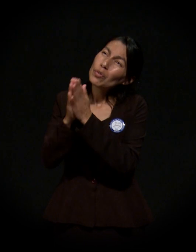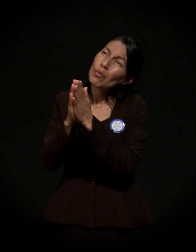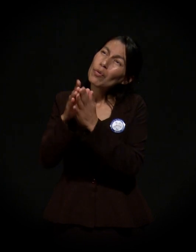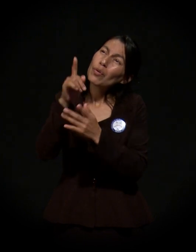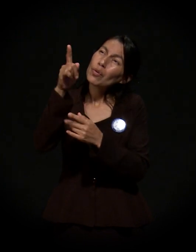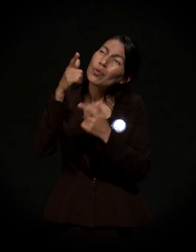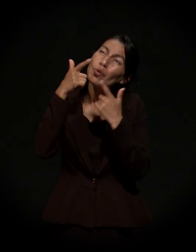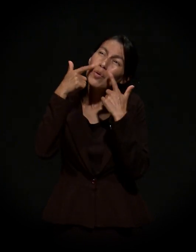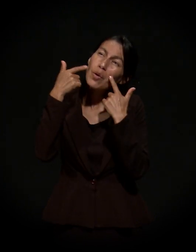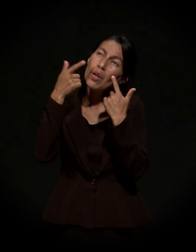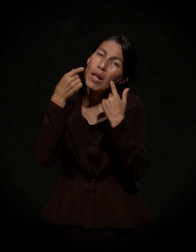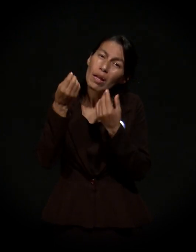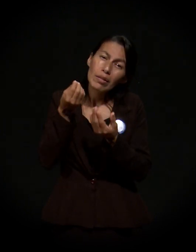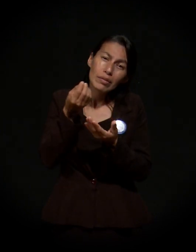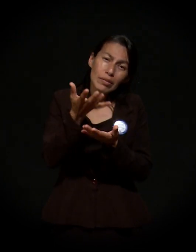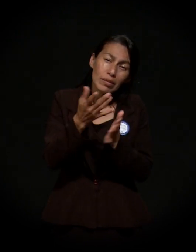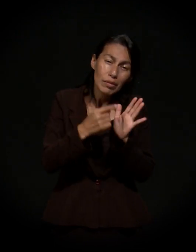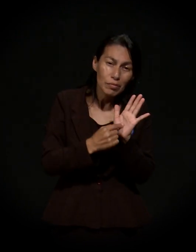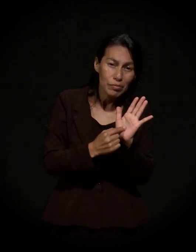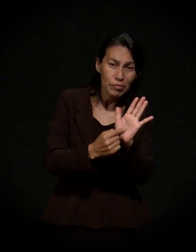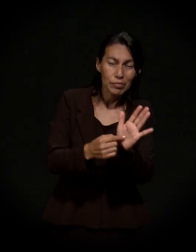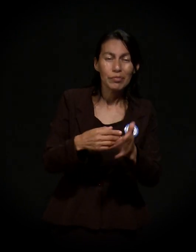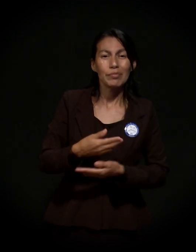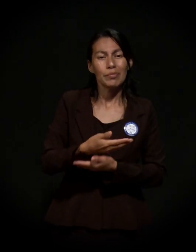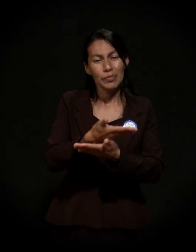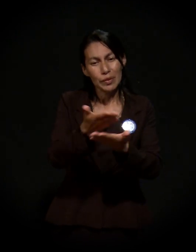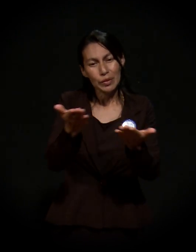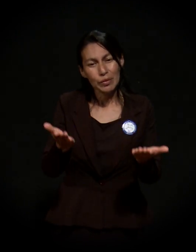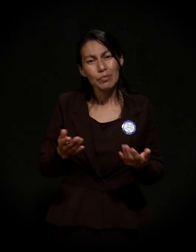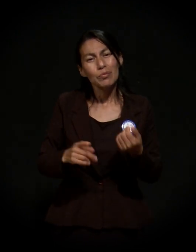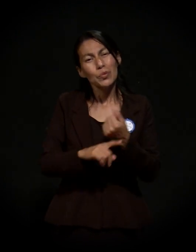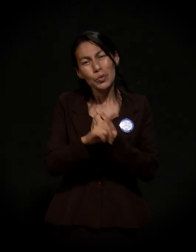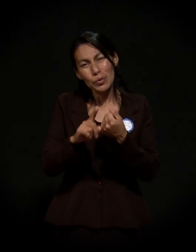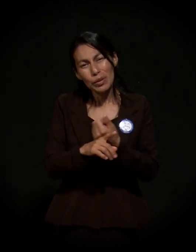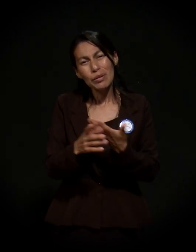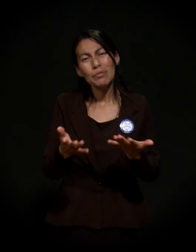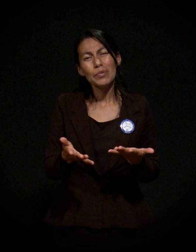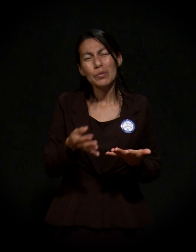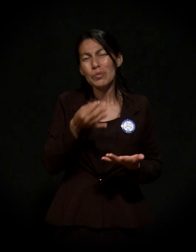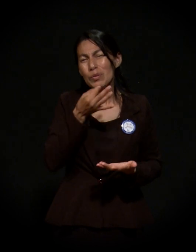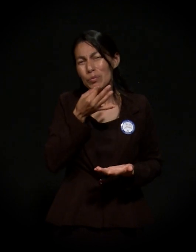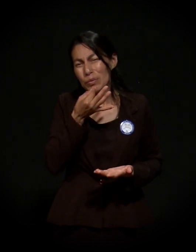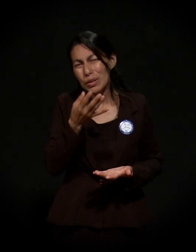que manifieste su gracia en medio de ese